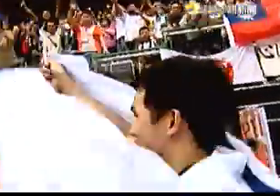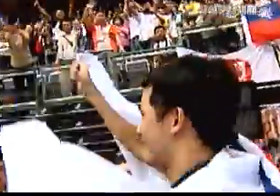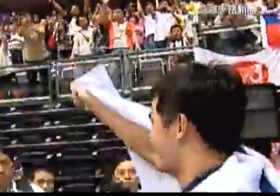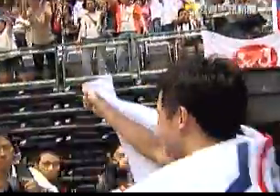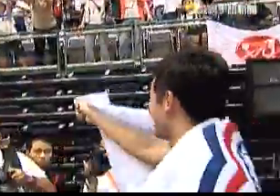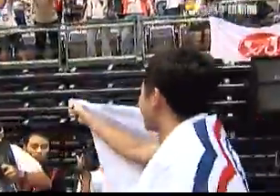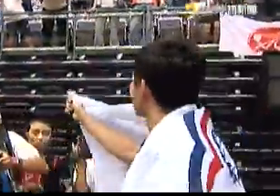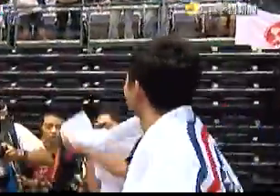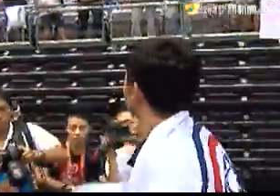道。